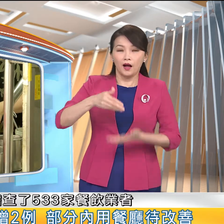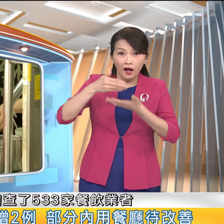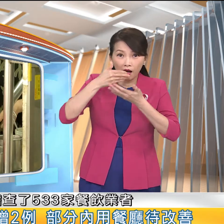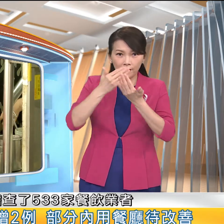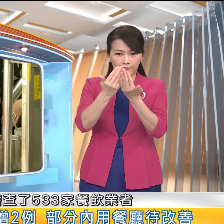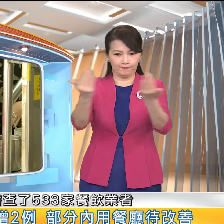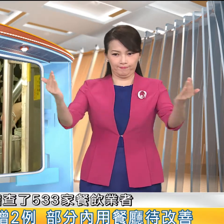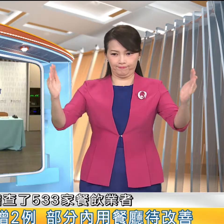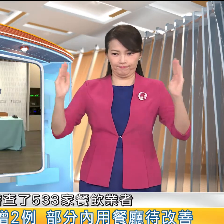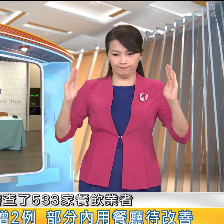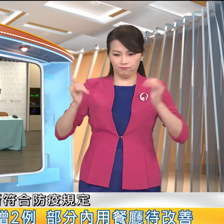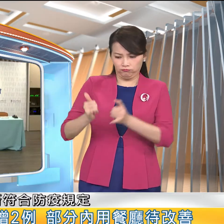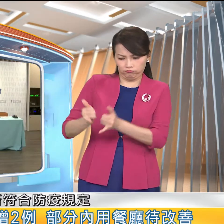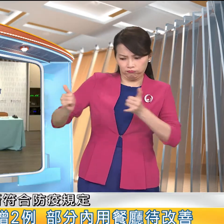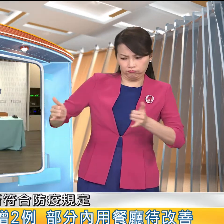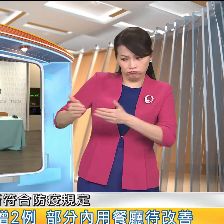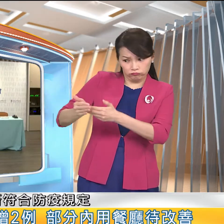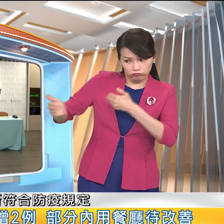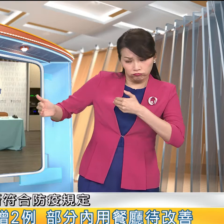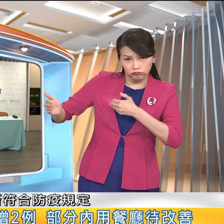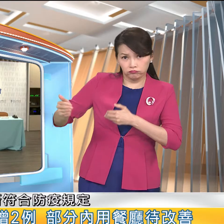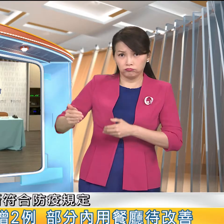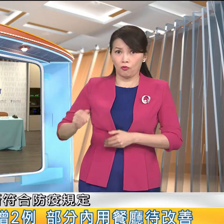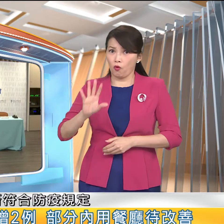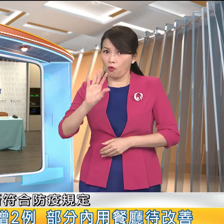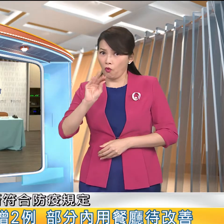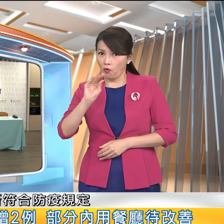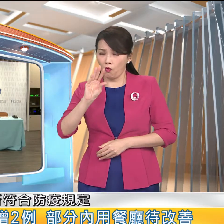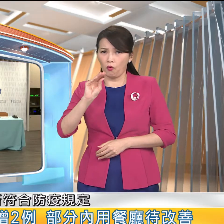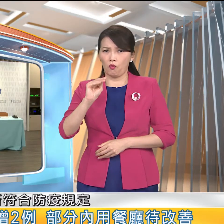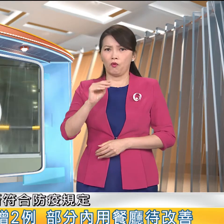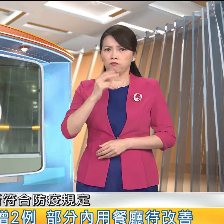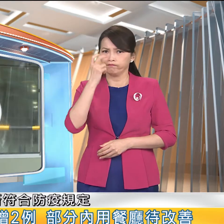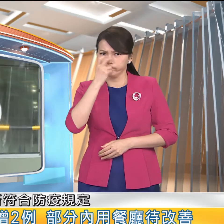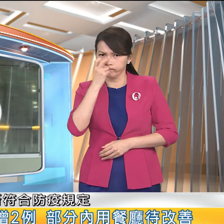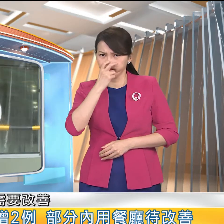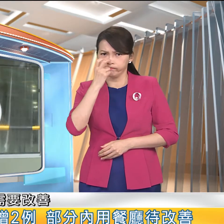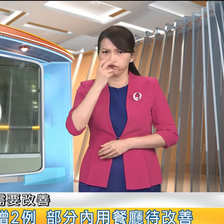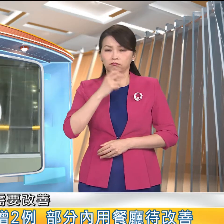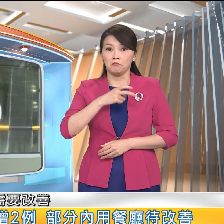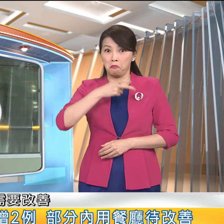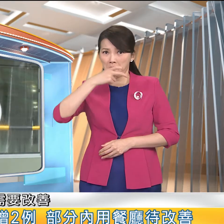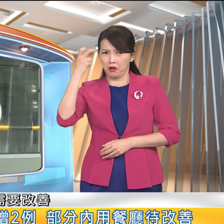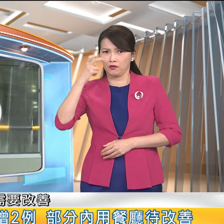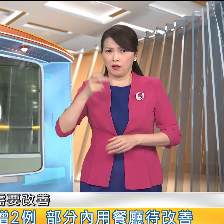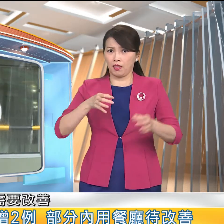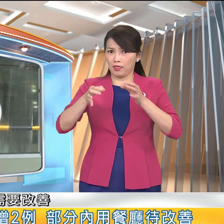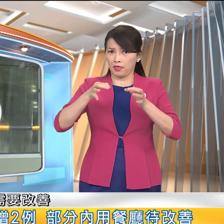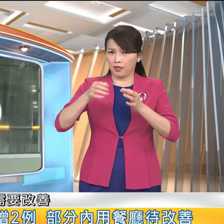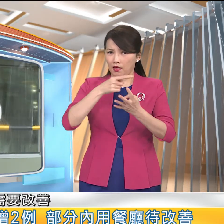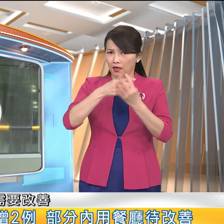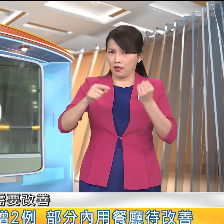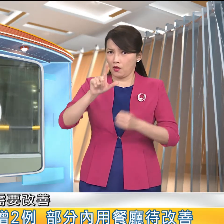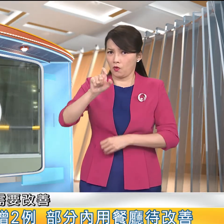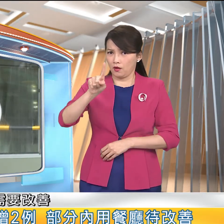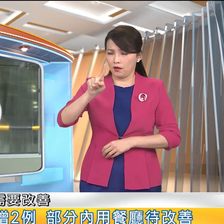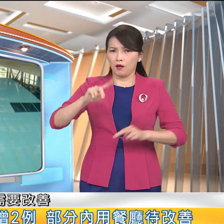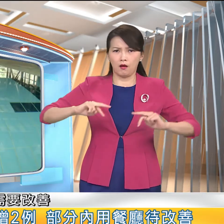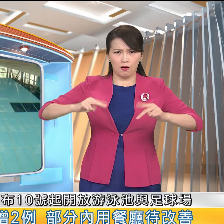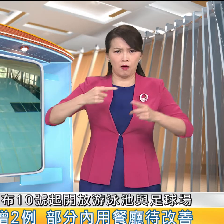者，内用措施是否符合防疫规定？有61家业者需要改善。